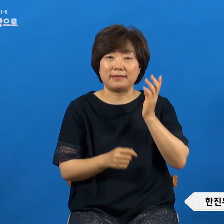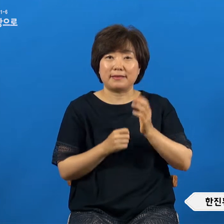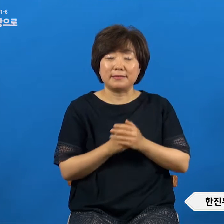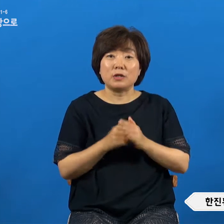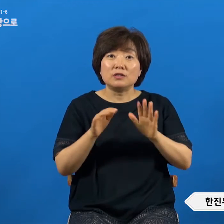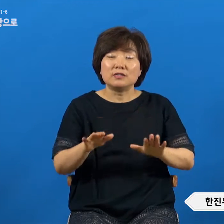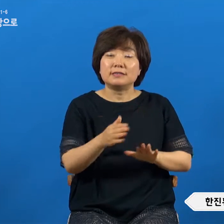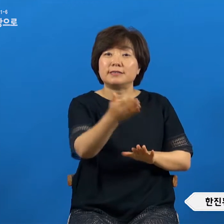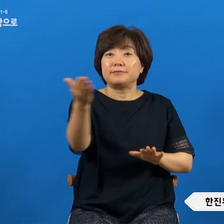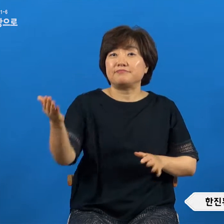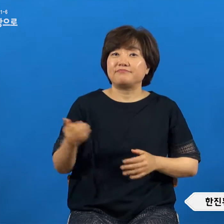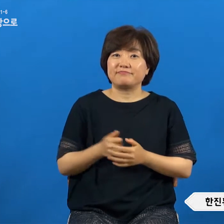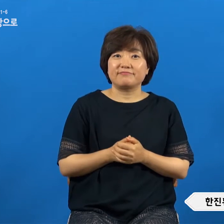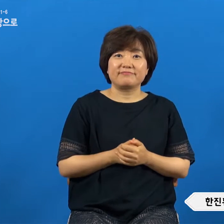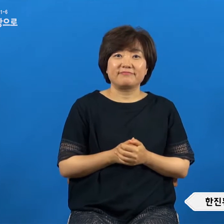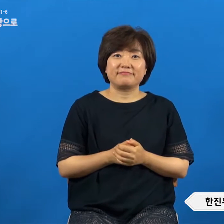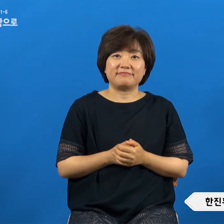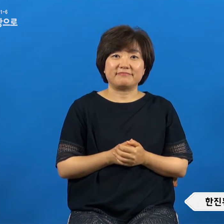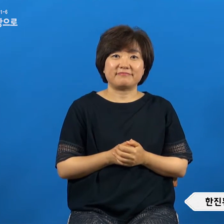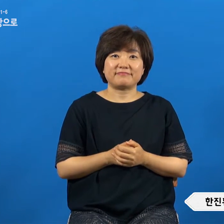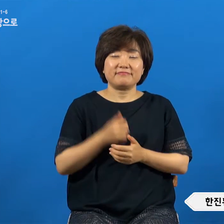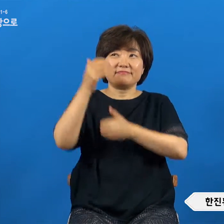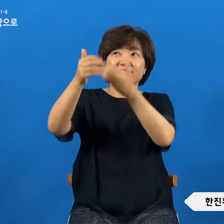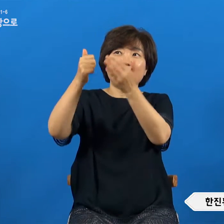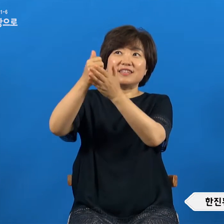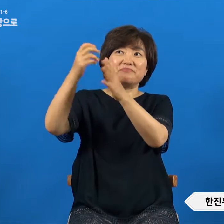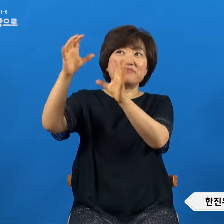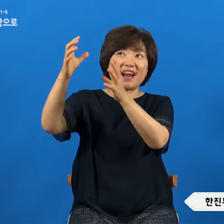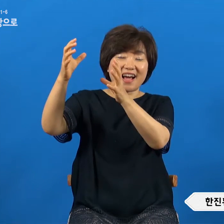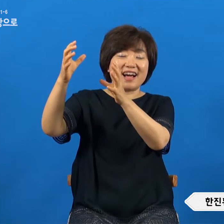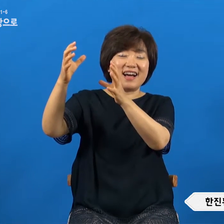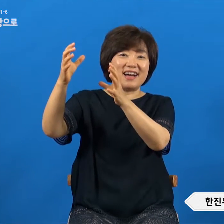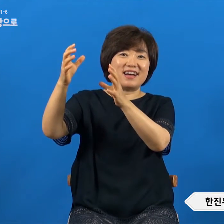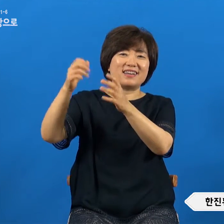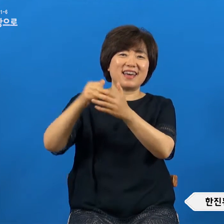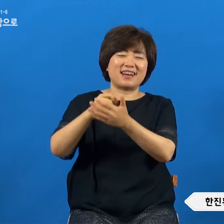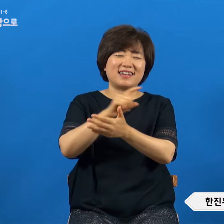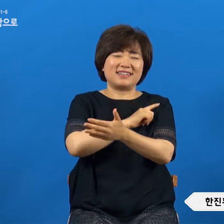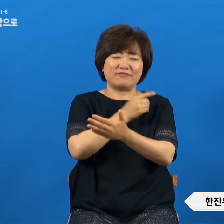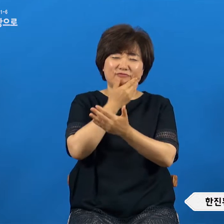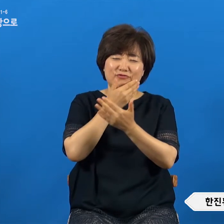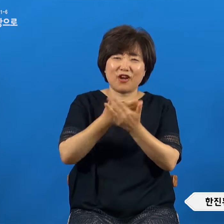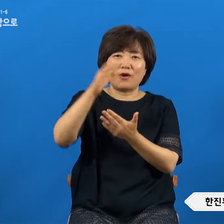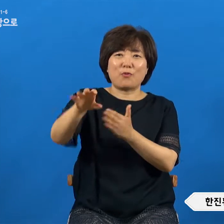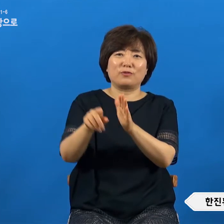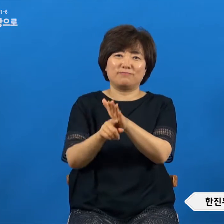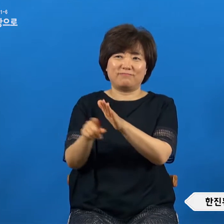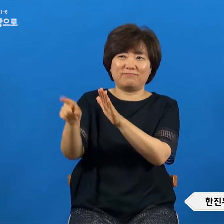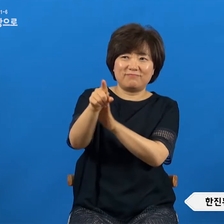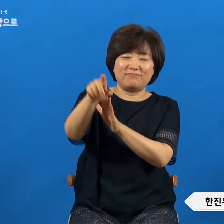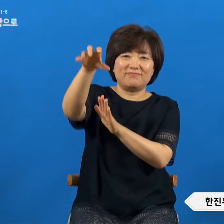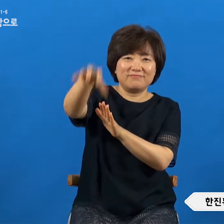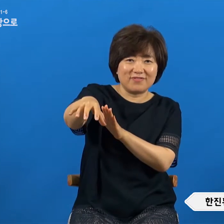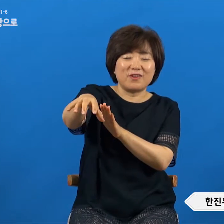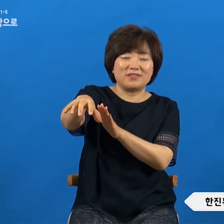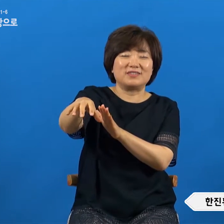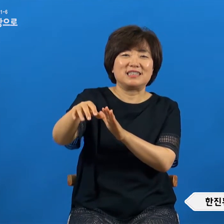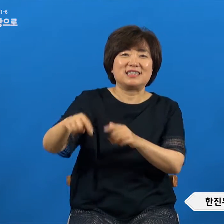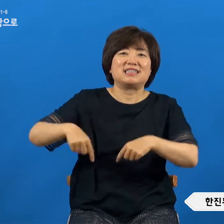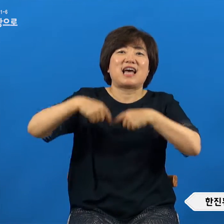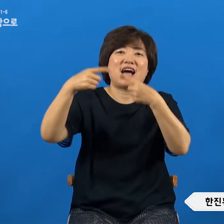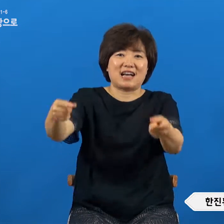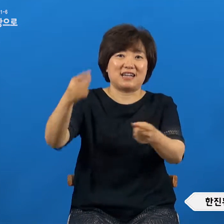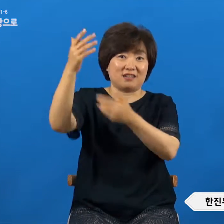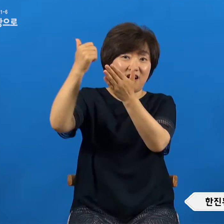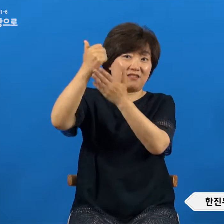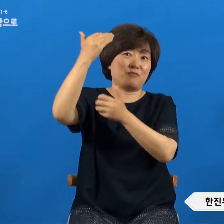여러분, 우리도 하나님 나라의 최전방으로 나아가도록 하나님께서 그렇게 부르고 계십니다.